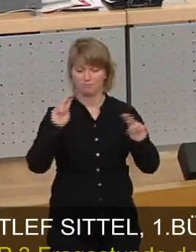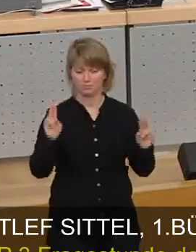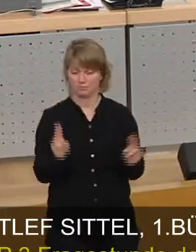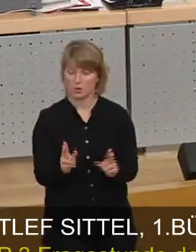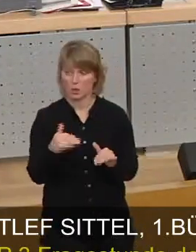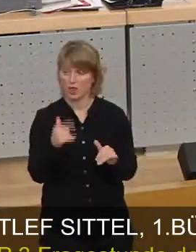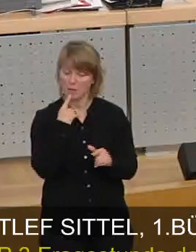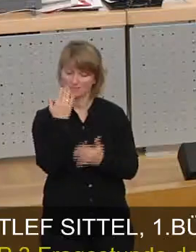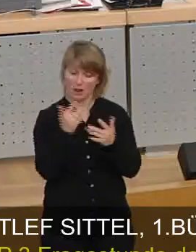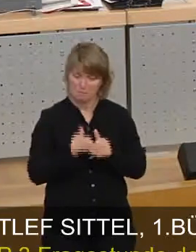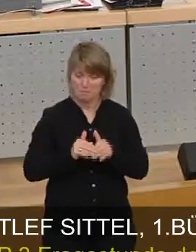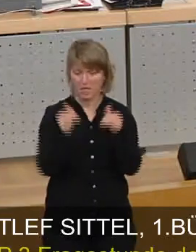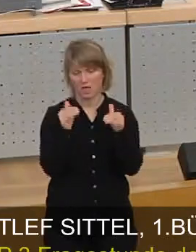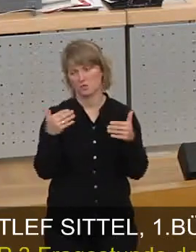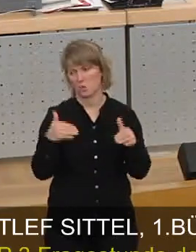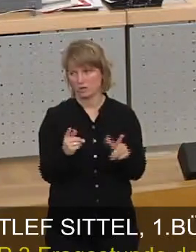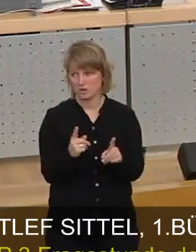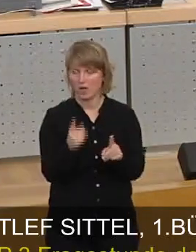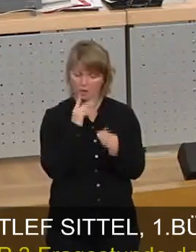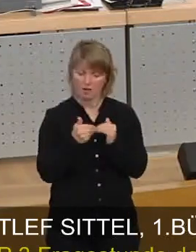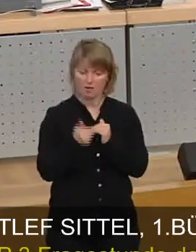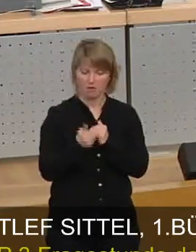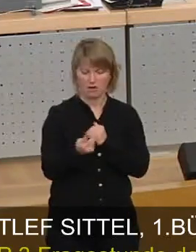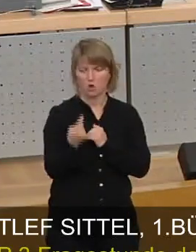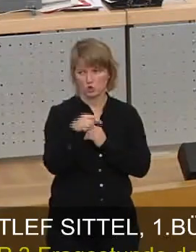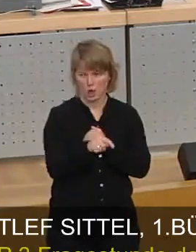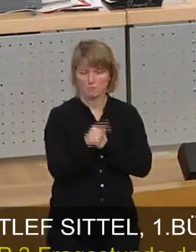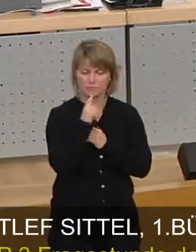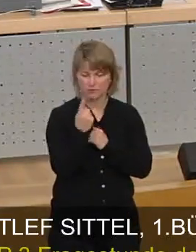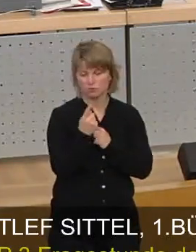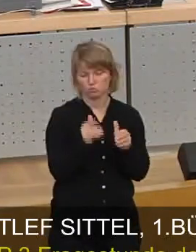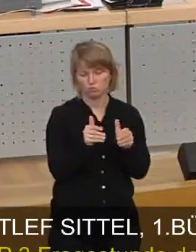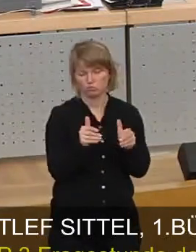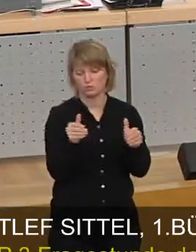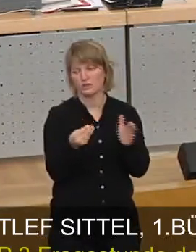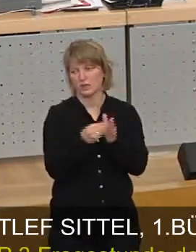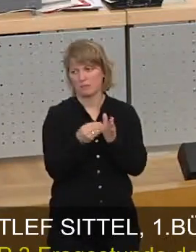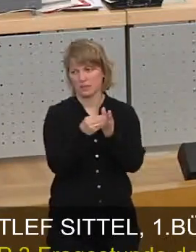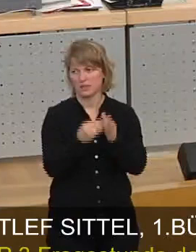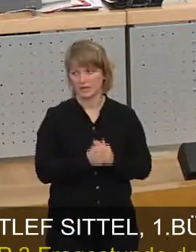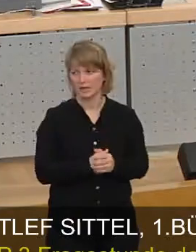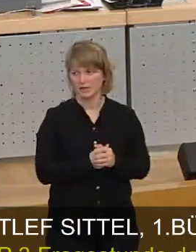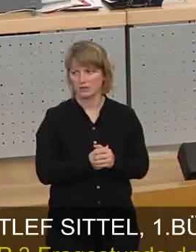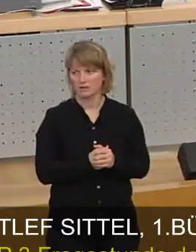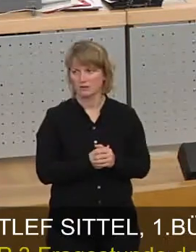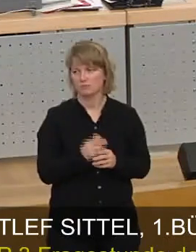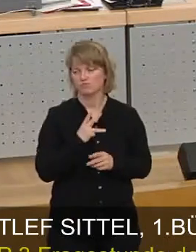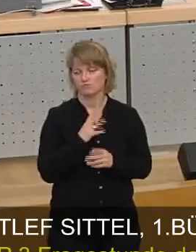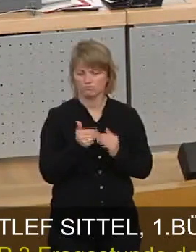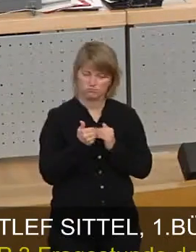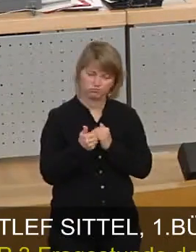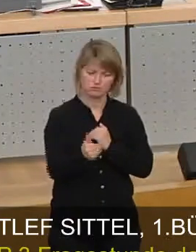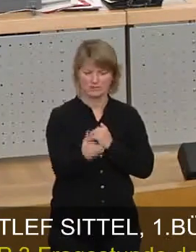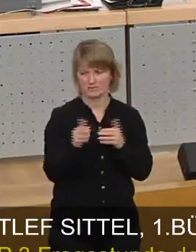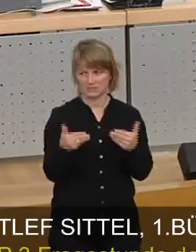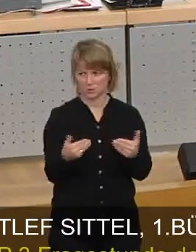substanziell mehr und es kommt Jahr für Jahr weiteres hinzu. Es ist ein kontinuierlicher Weg. Das ist auch der